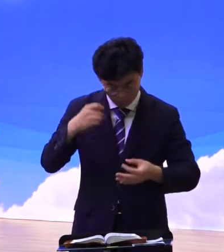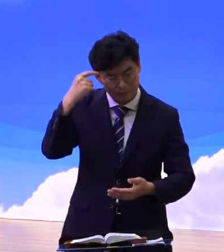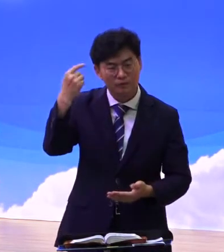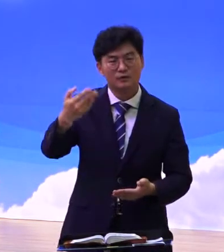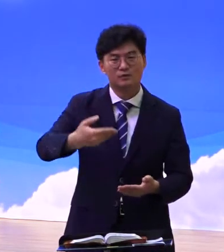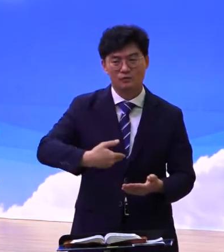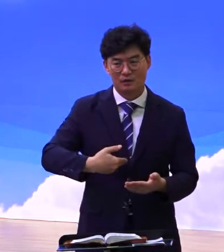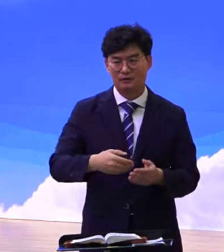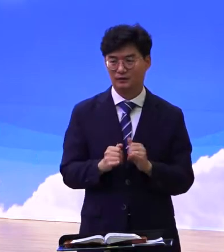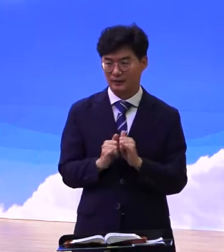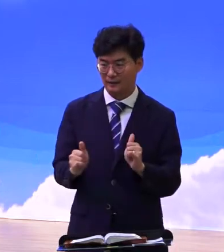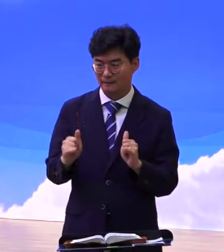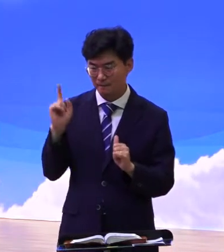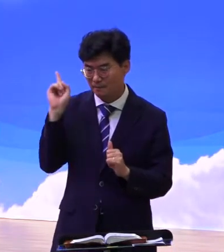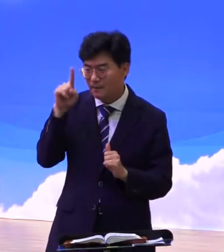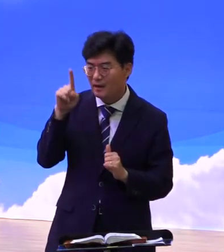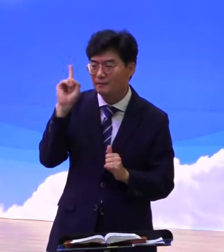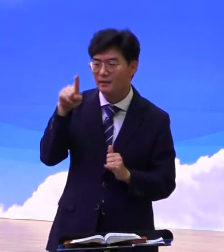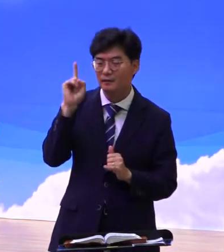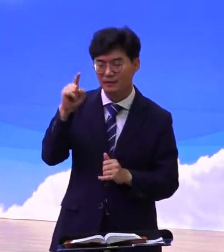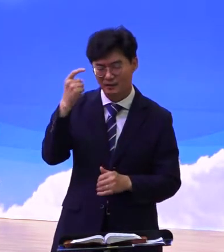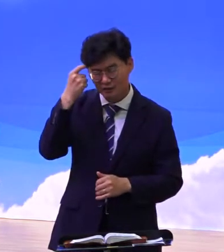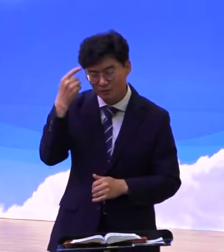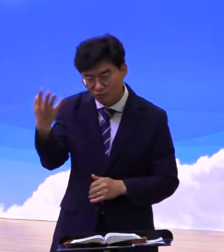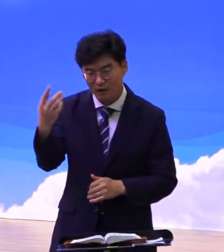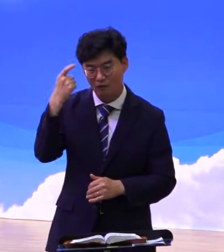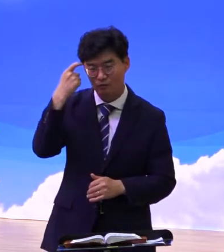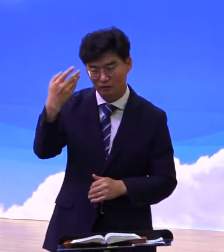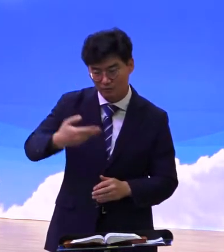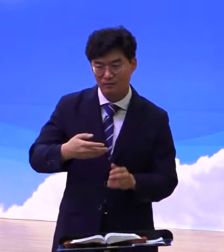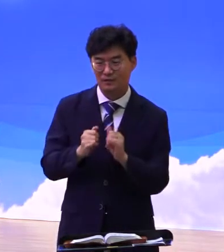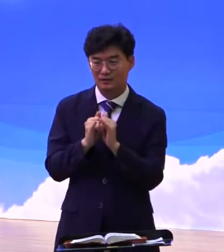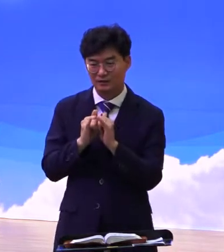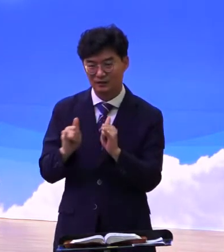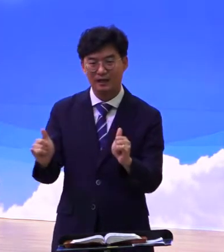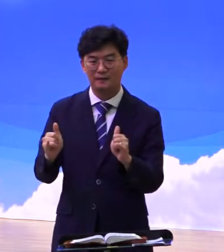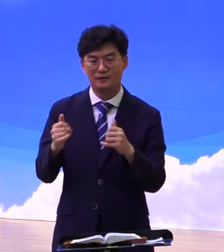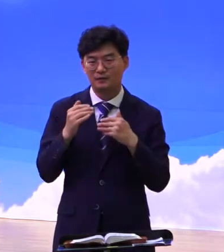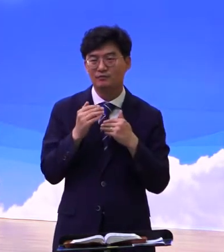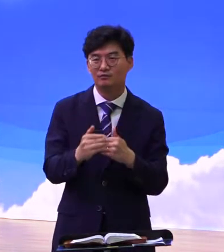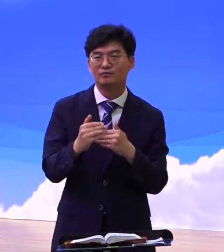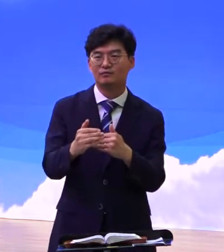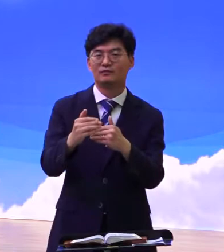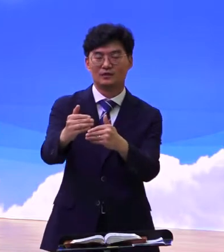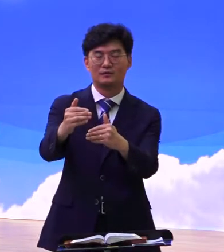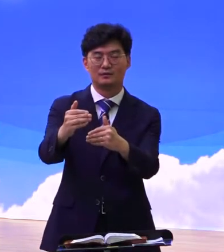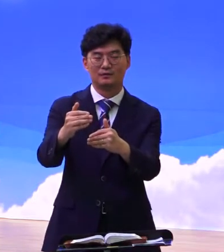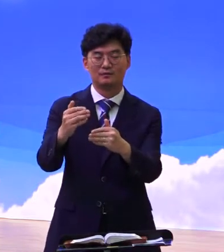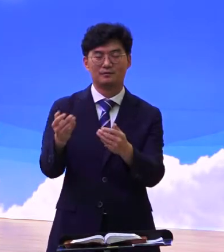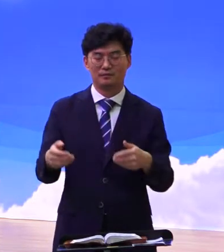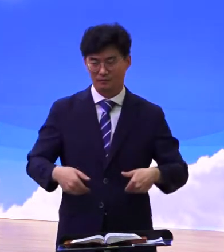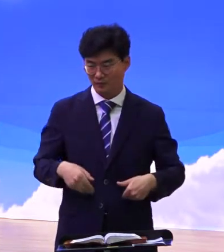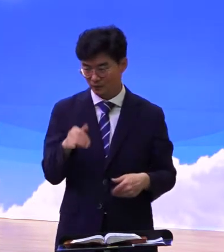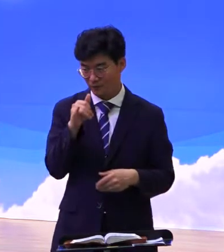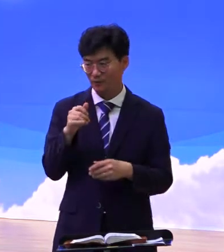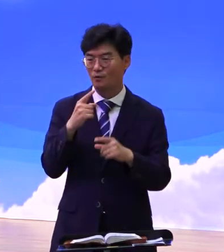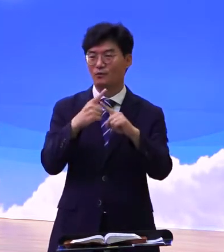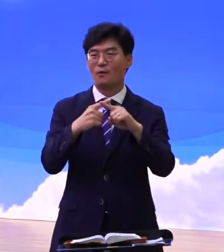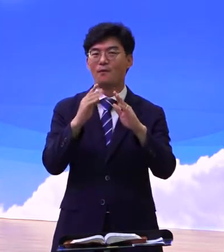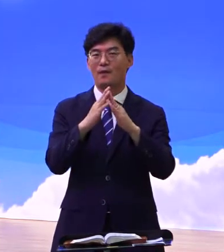세상을 변화시킵니다. 이것이 우리 믿음의 선배들이 살아왔던 신앙의 역사고 교회의 역사입니다.